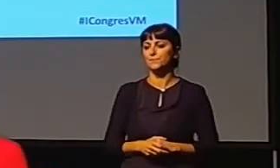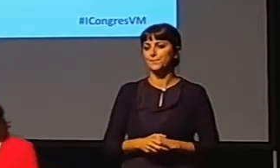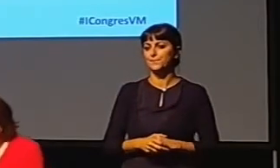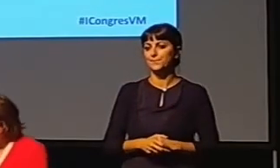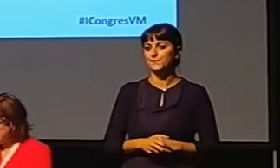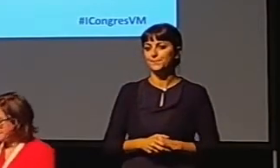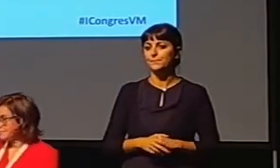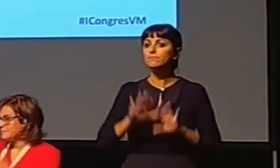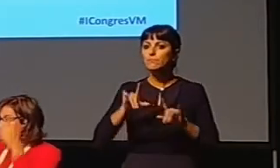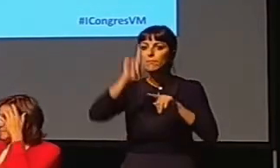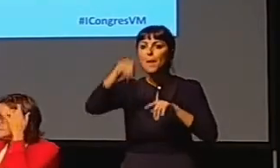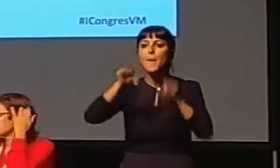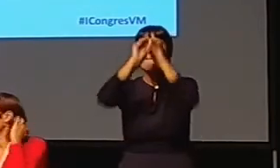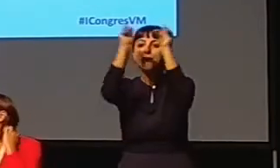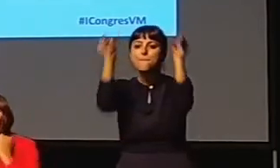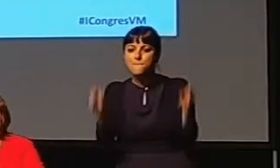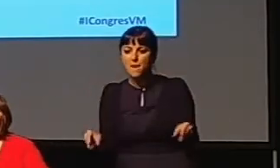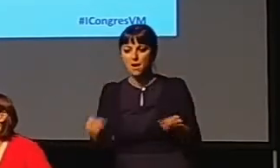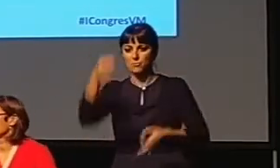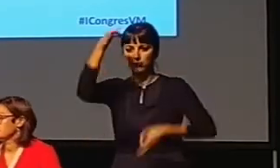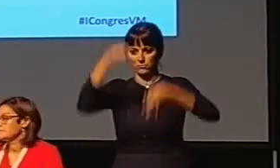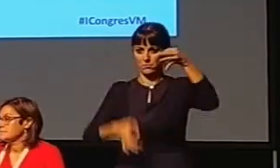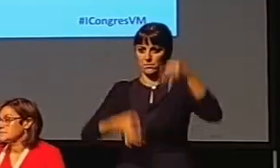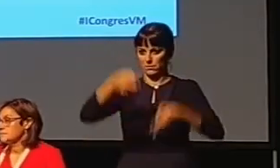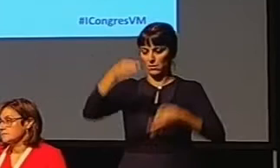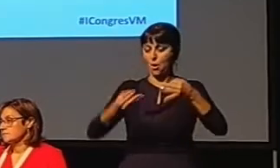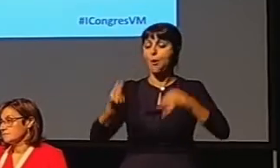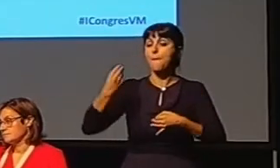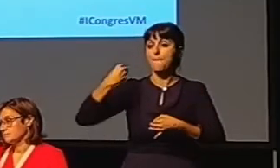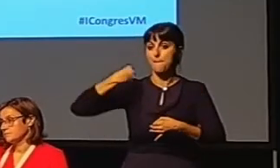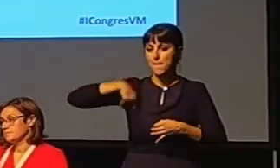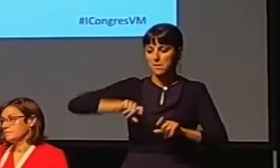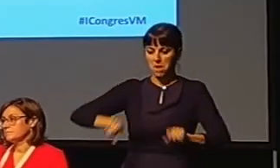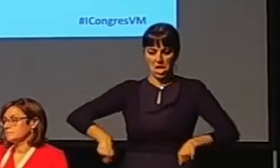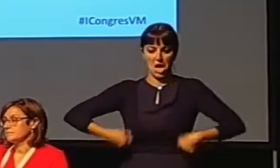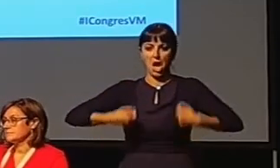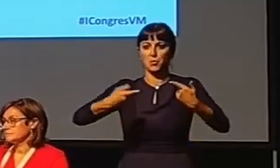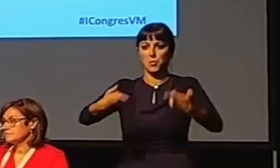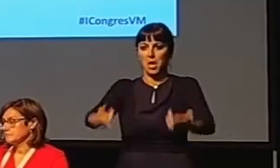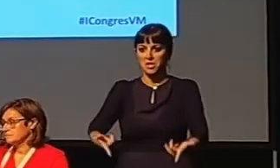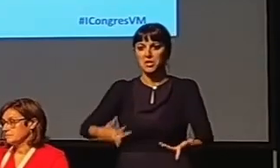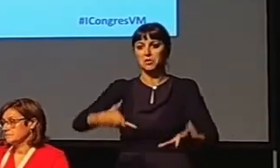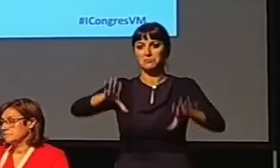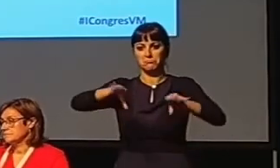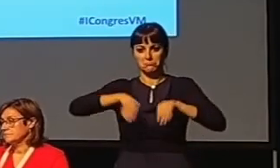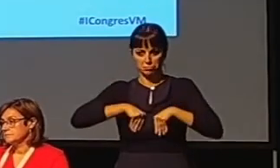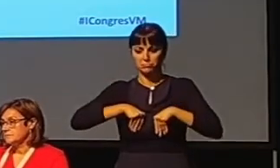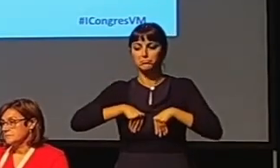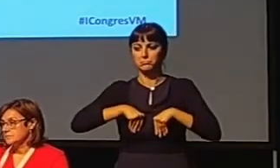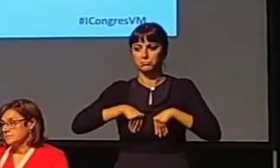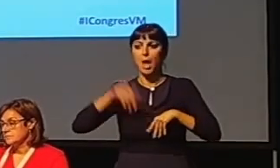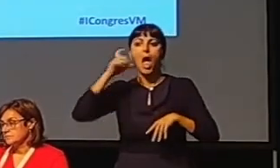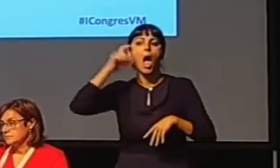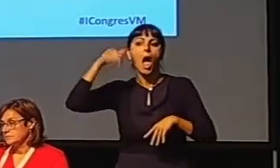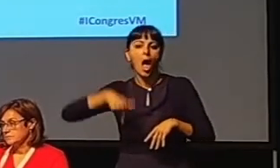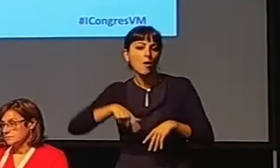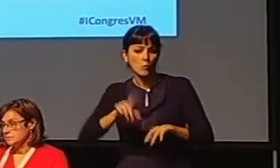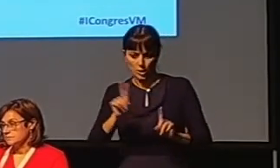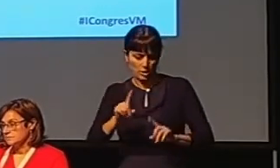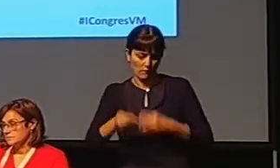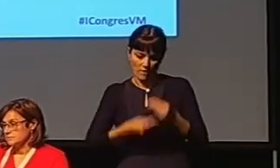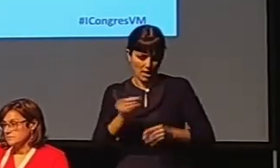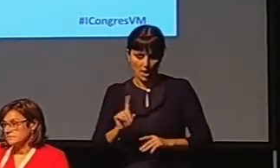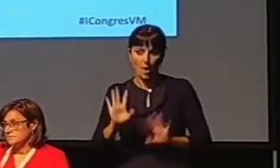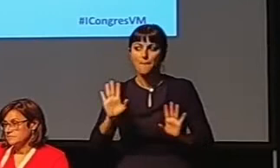tot el marc jurídic està configurant aquesta naturalització. O sigui, no ho vull fer avui, vale? Però les que m'heu